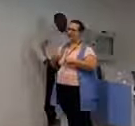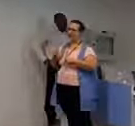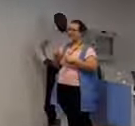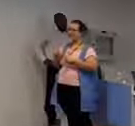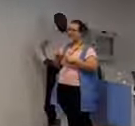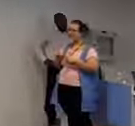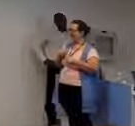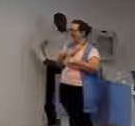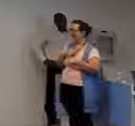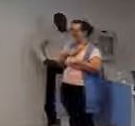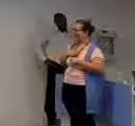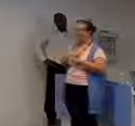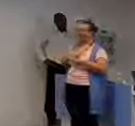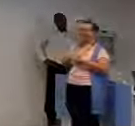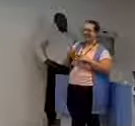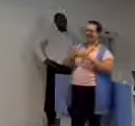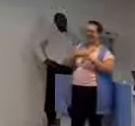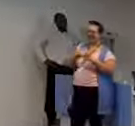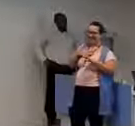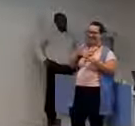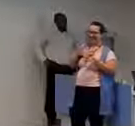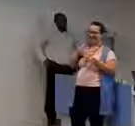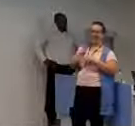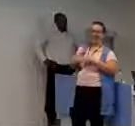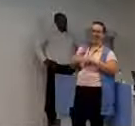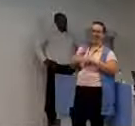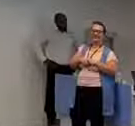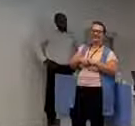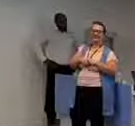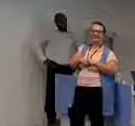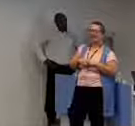uma construção muito específica, né?